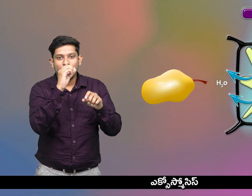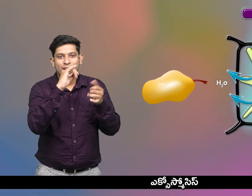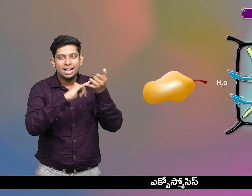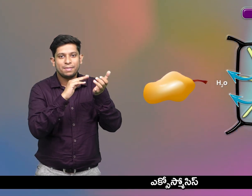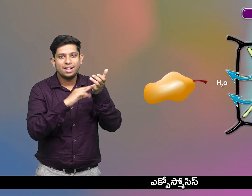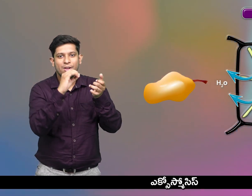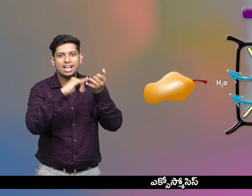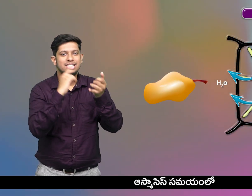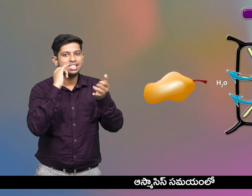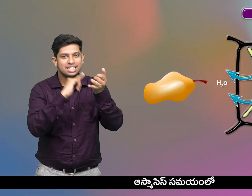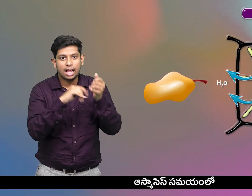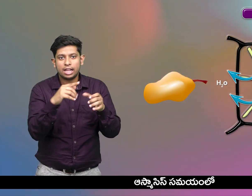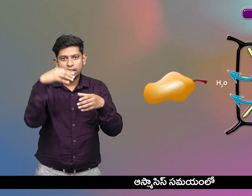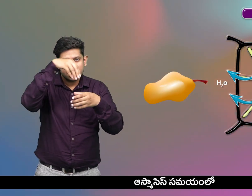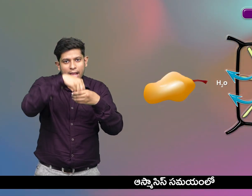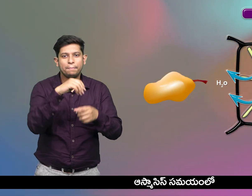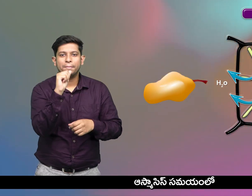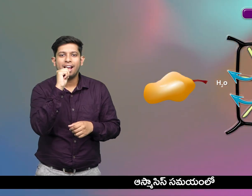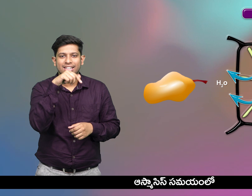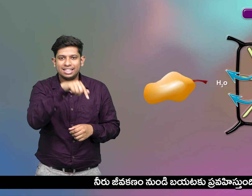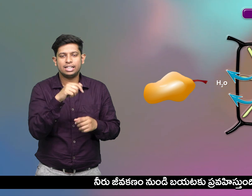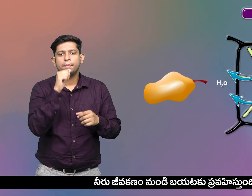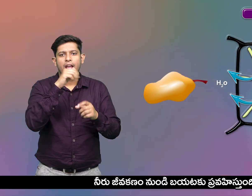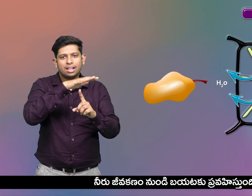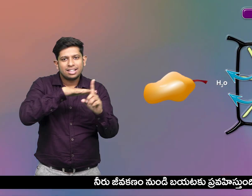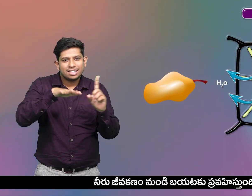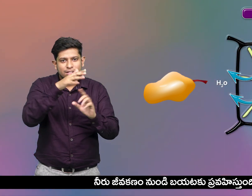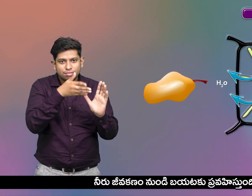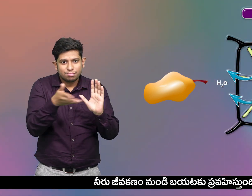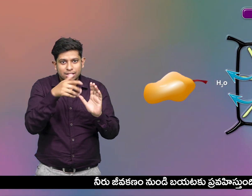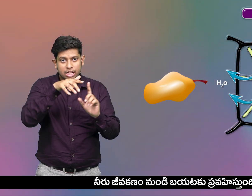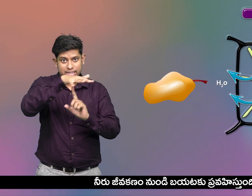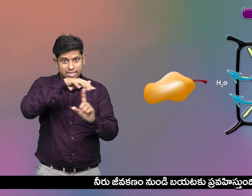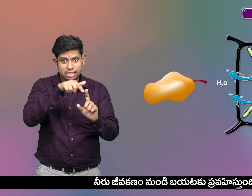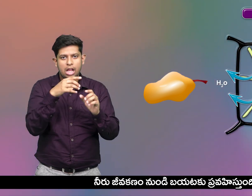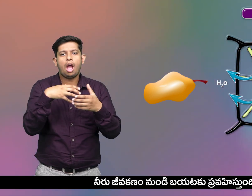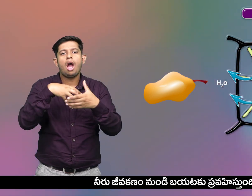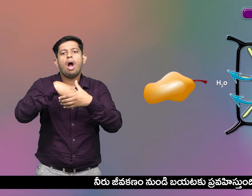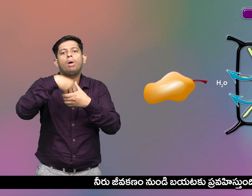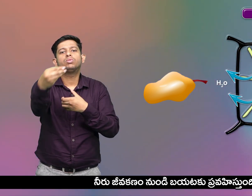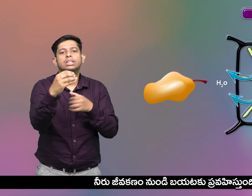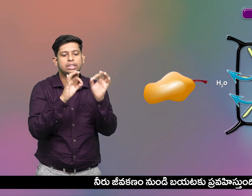ఎక్సోస్మోసిస్. ఆస్మాసిస్ సమయంలో నీరు జీవకణం నుండి బయటకు ప్రవహిస్తుంది.